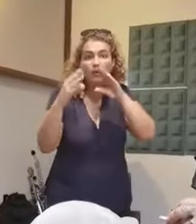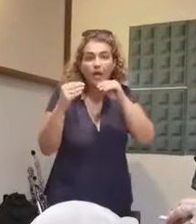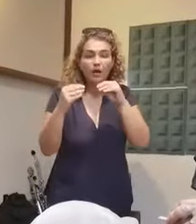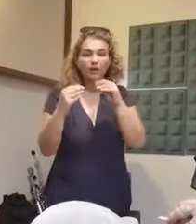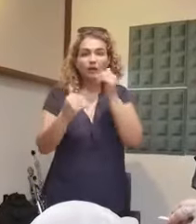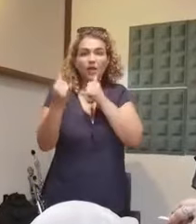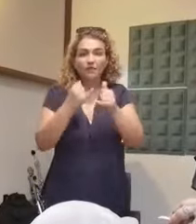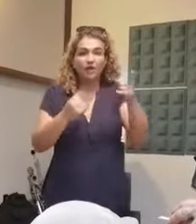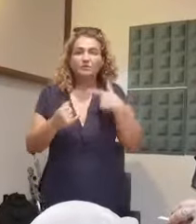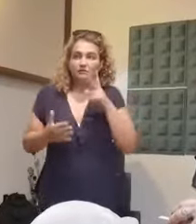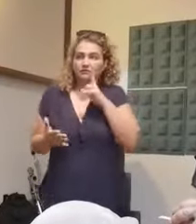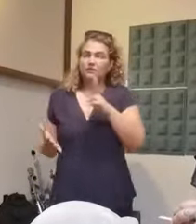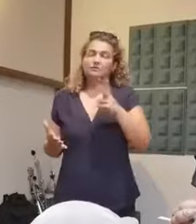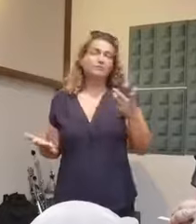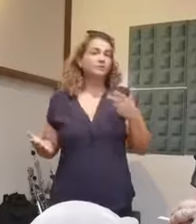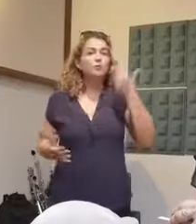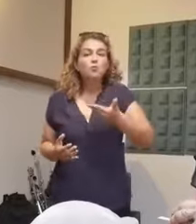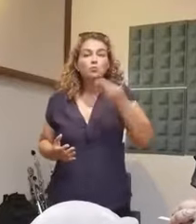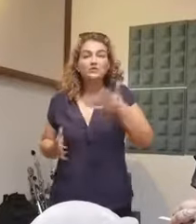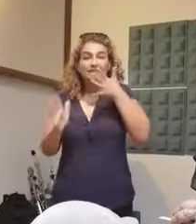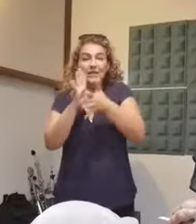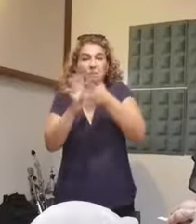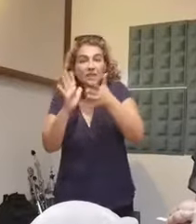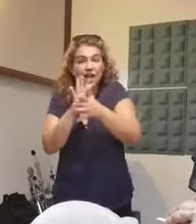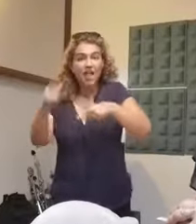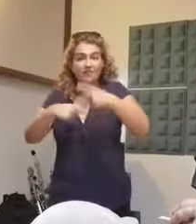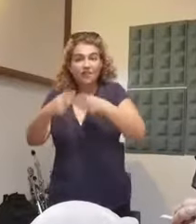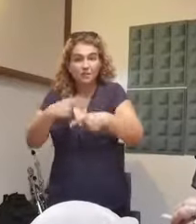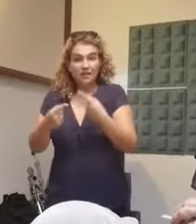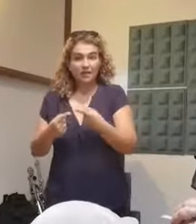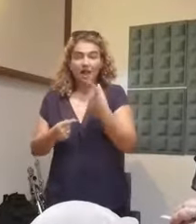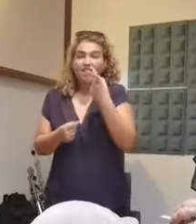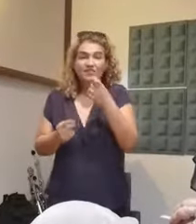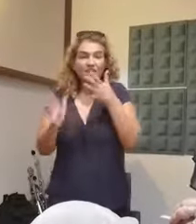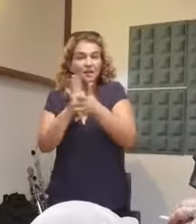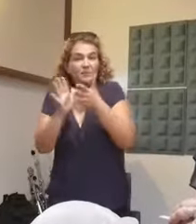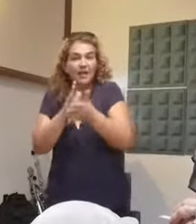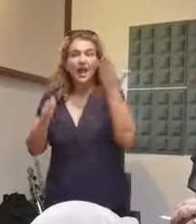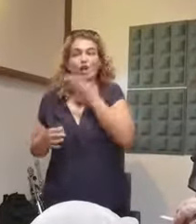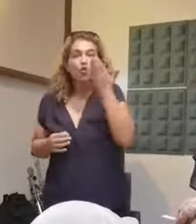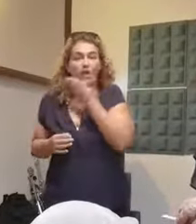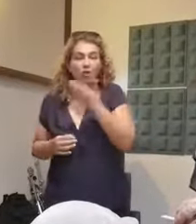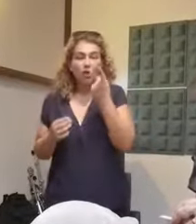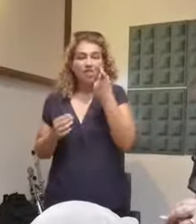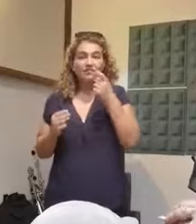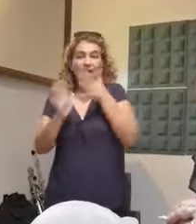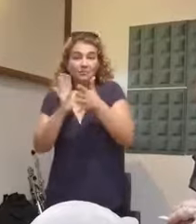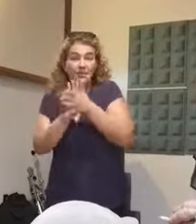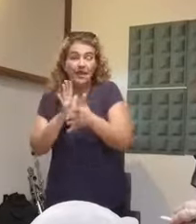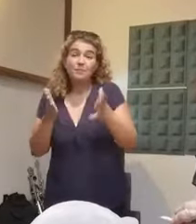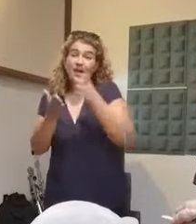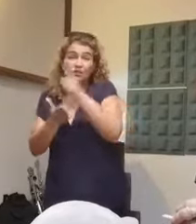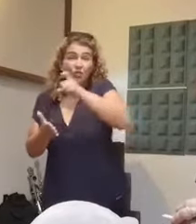lo importante que es la sensibilización y la prevención en los centros educativos. Y nunca, nunca, nunca, por